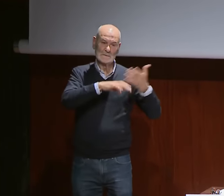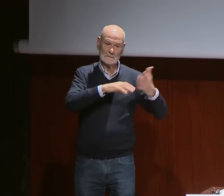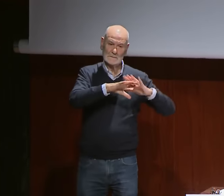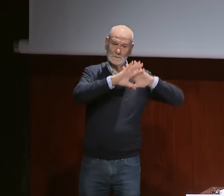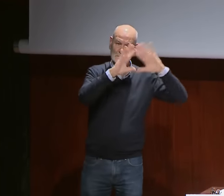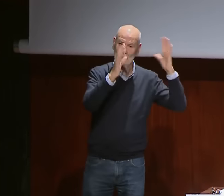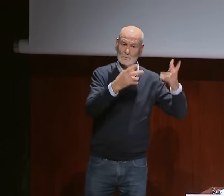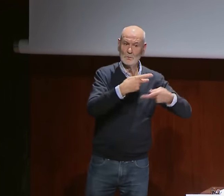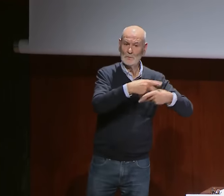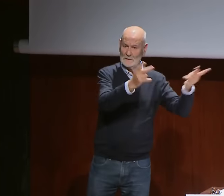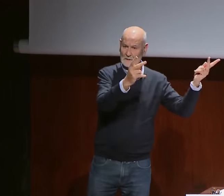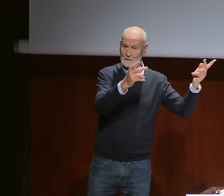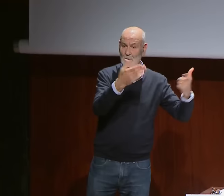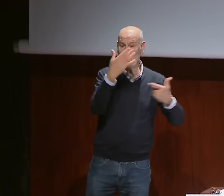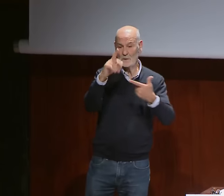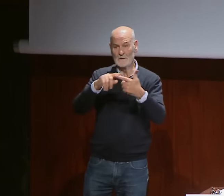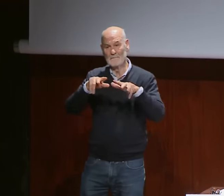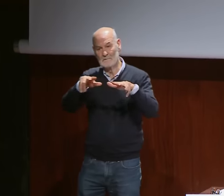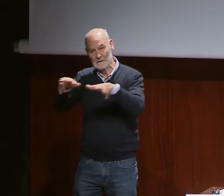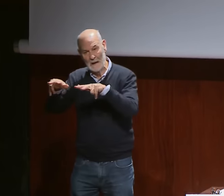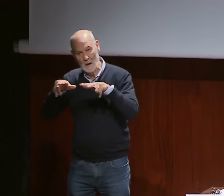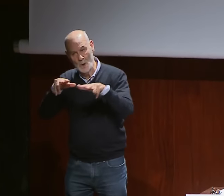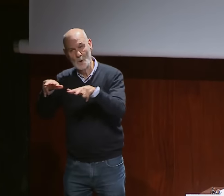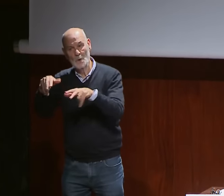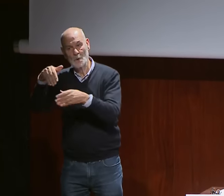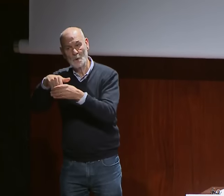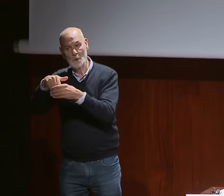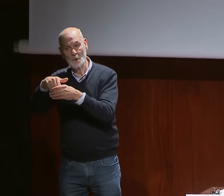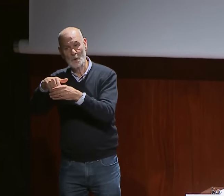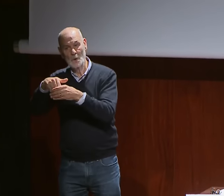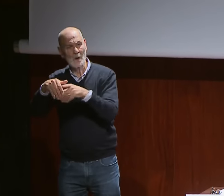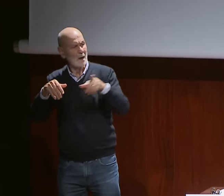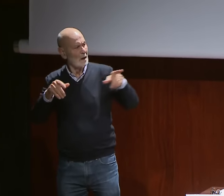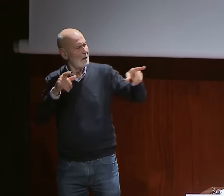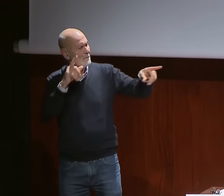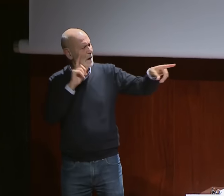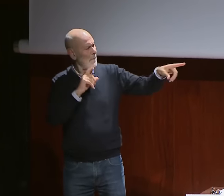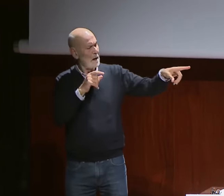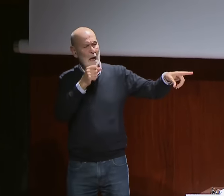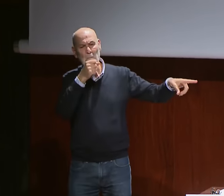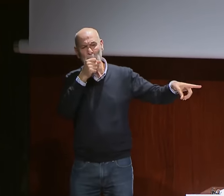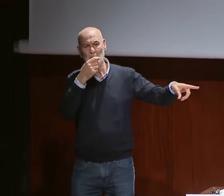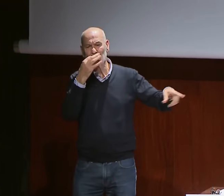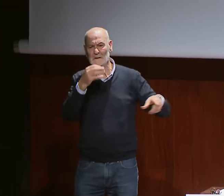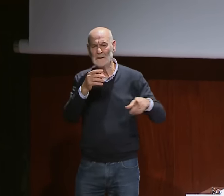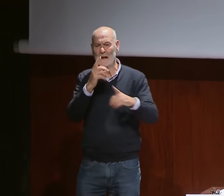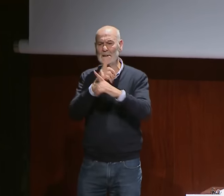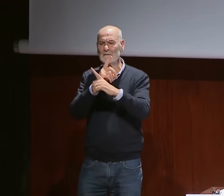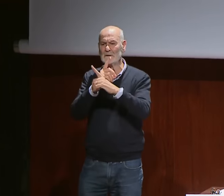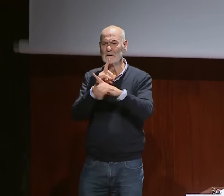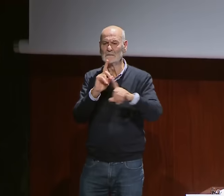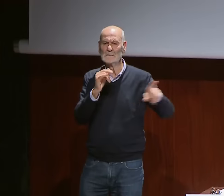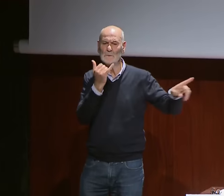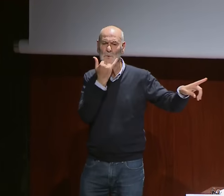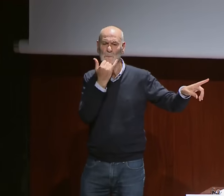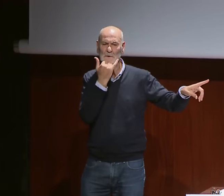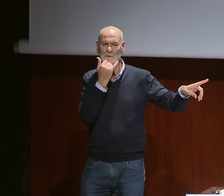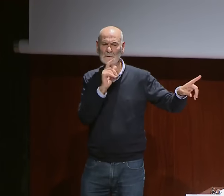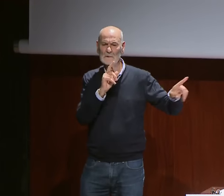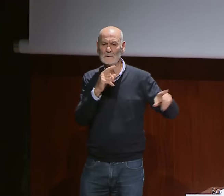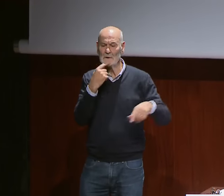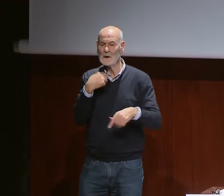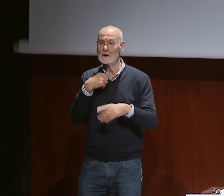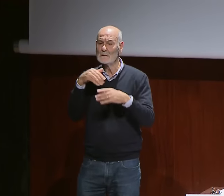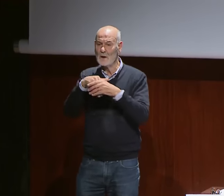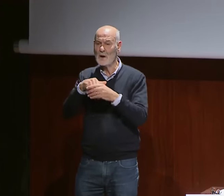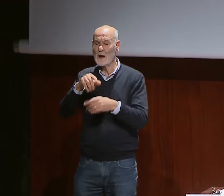Voilà, donc il y a eu le texte écrit, format papier, et le format vidéo. La personne en a parlé